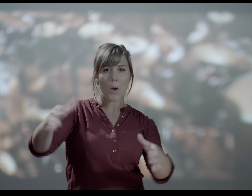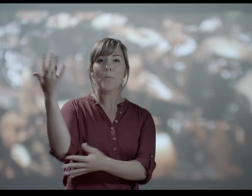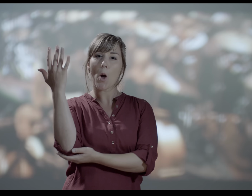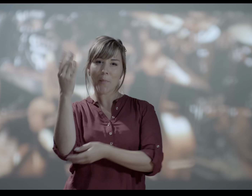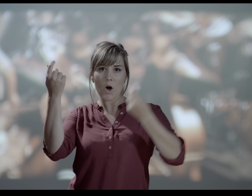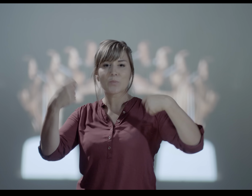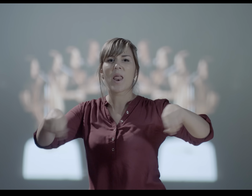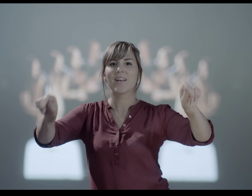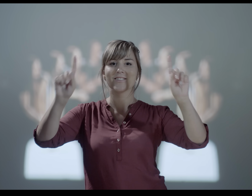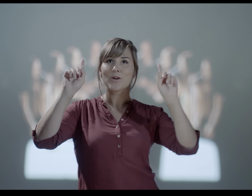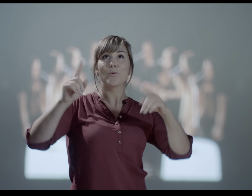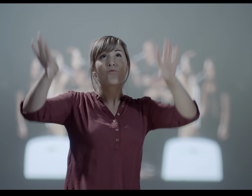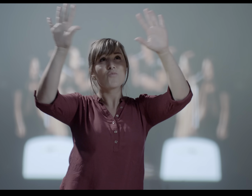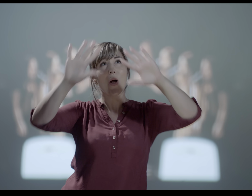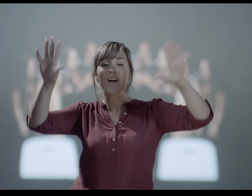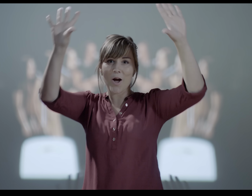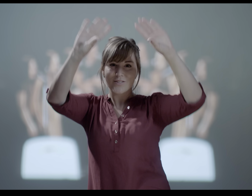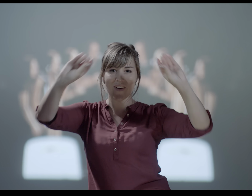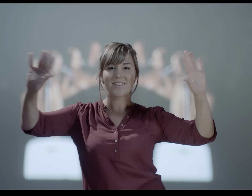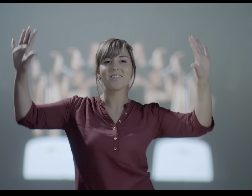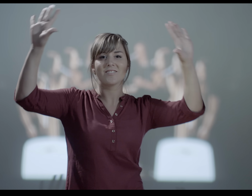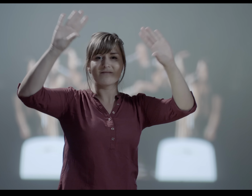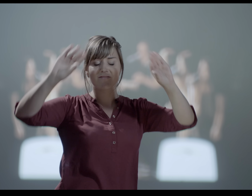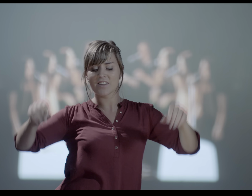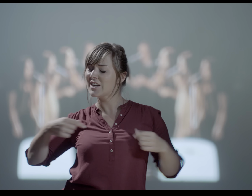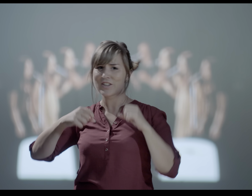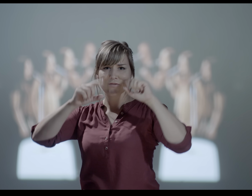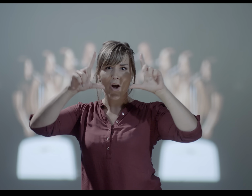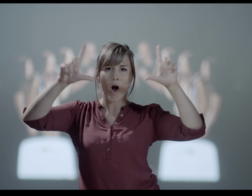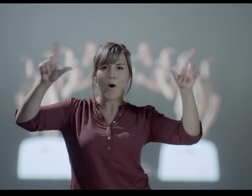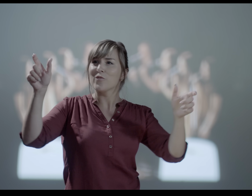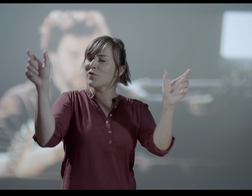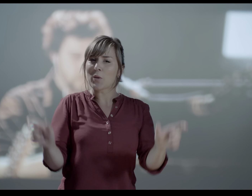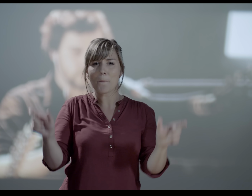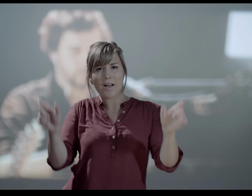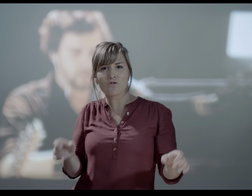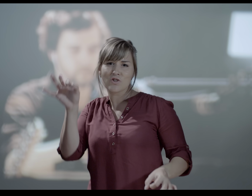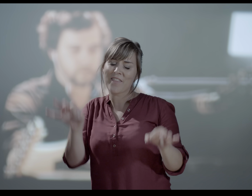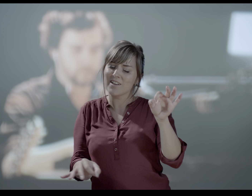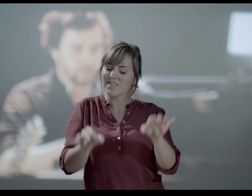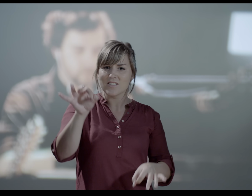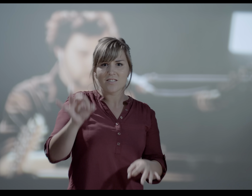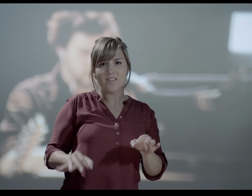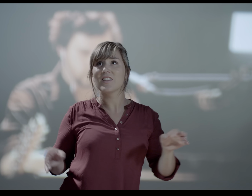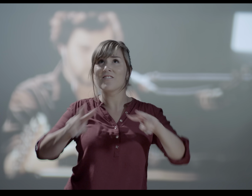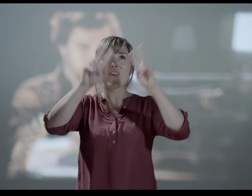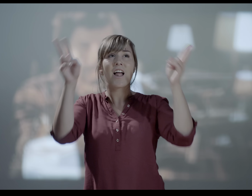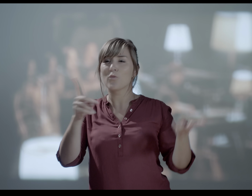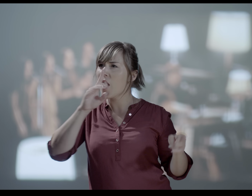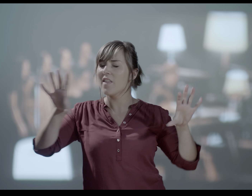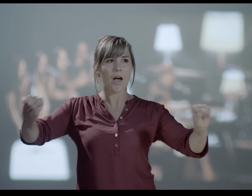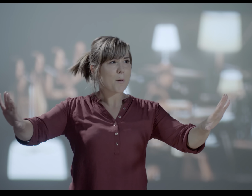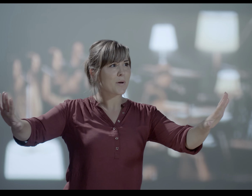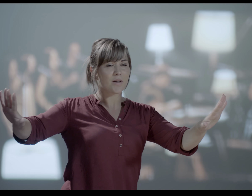Bäume aus Plastik und Wolken aus Watte Ich wach auf, wie Menschen, Statisten Die